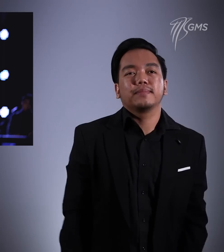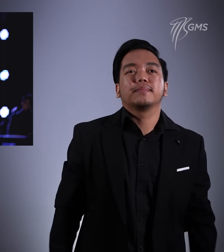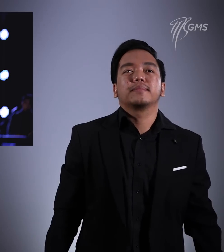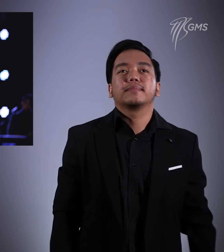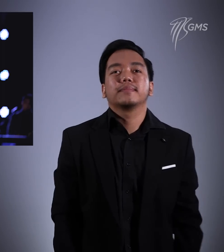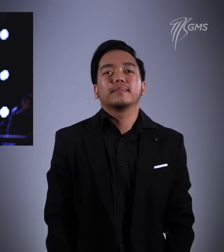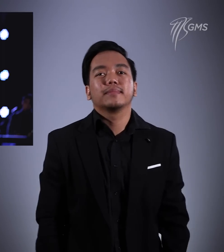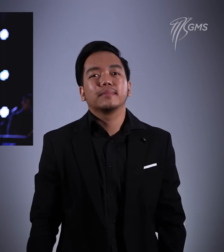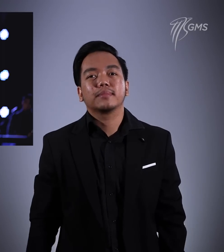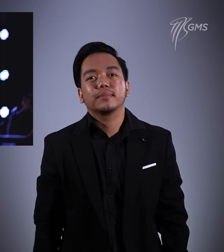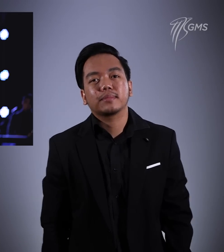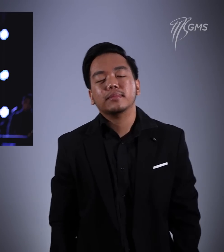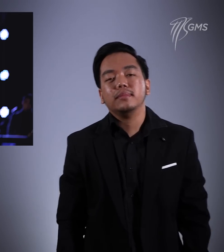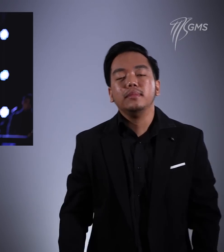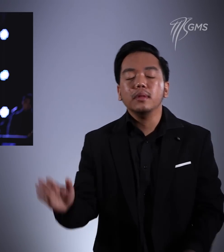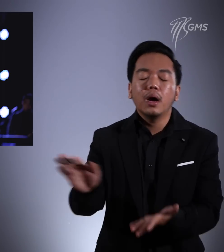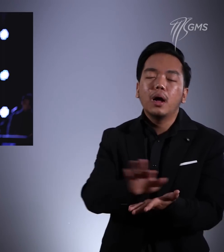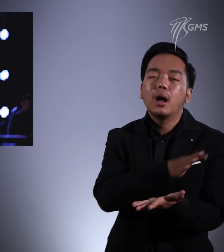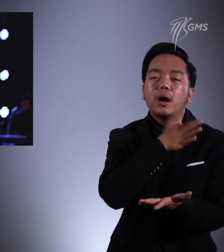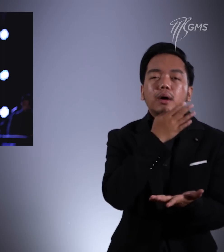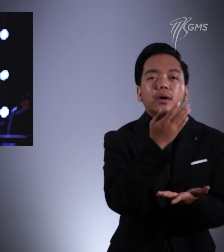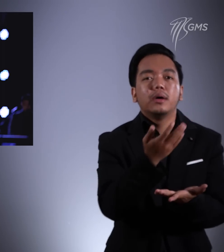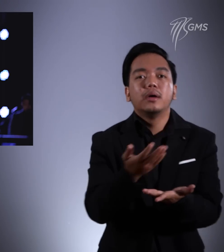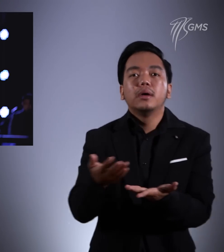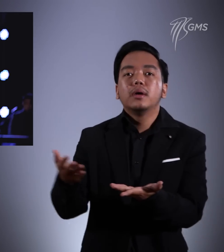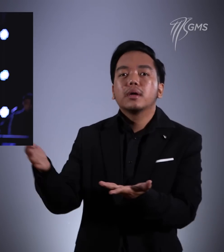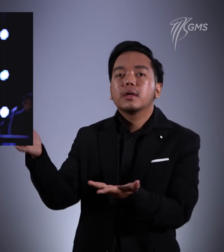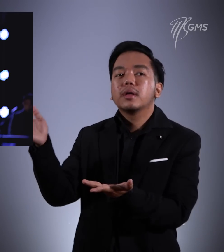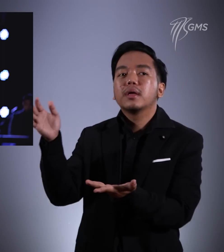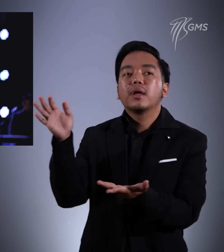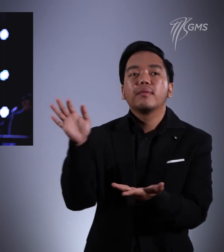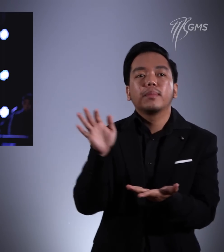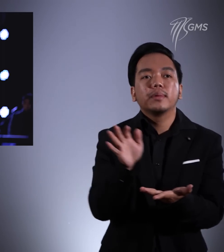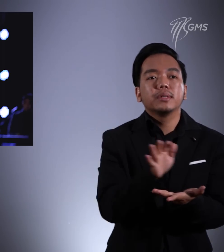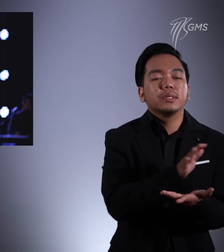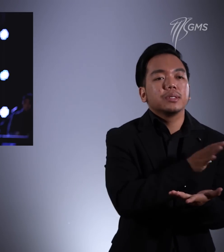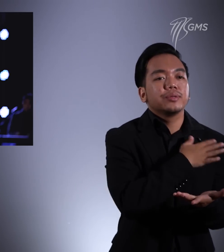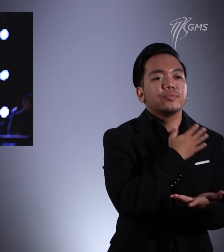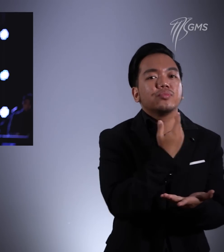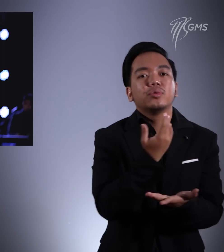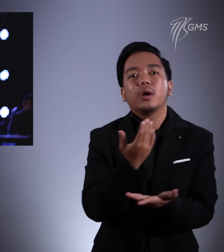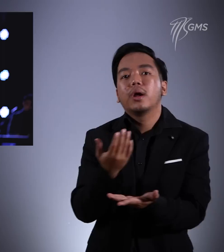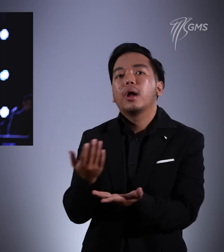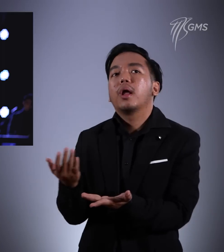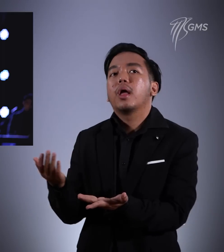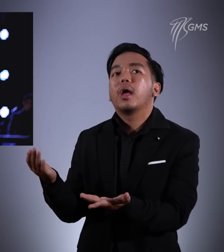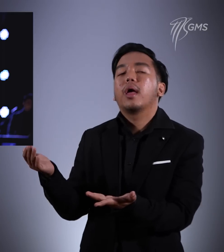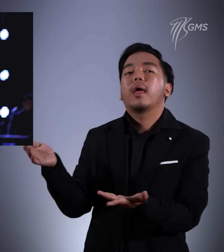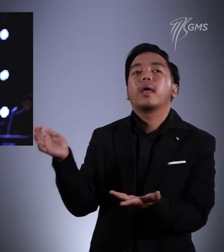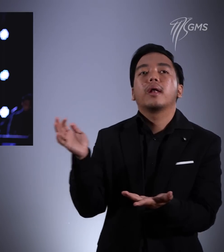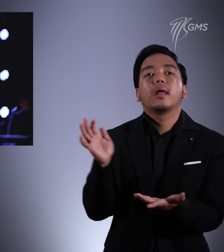my Savior. The Lord gives me strength.